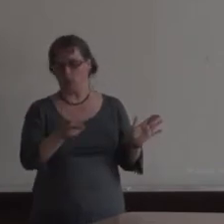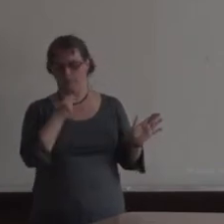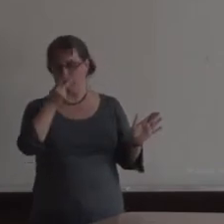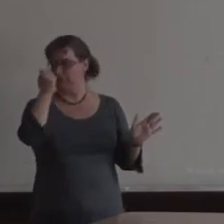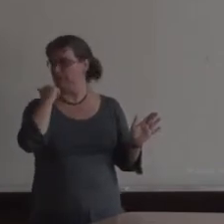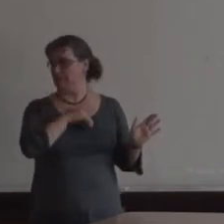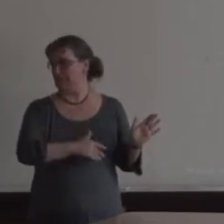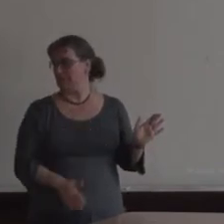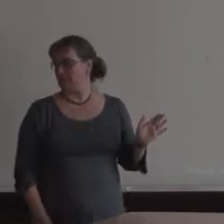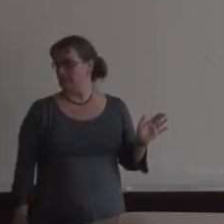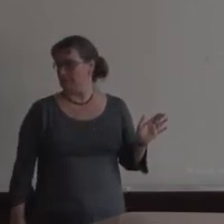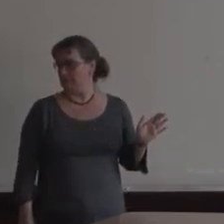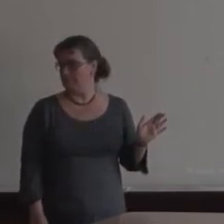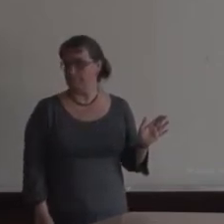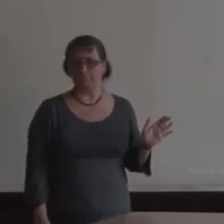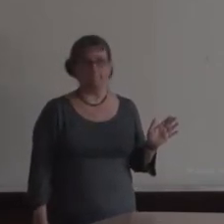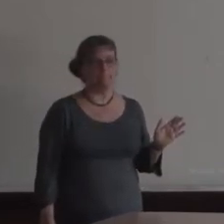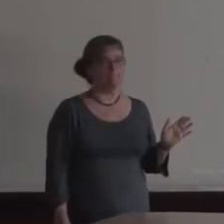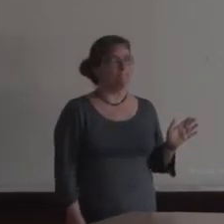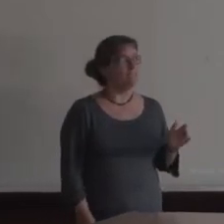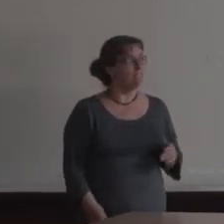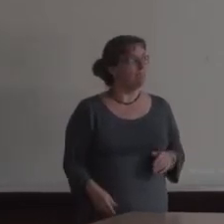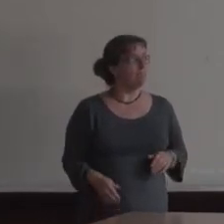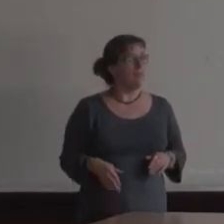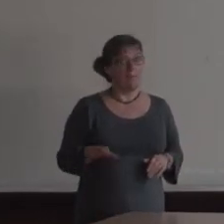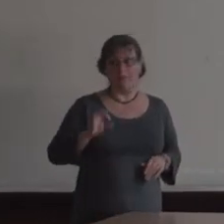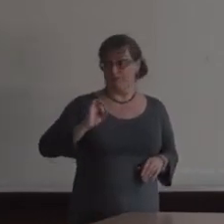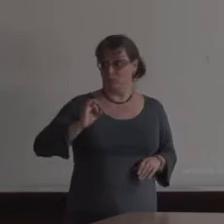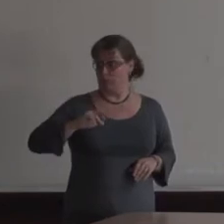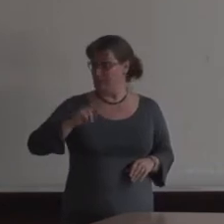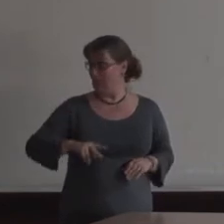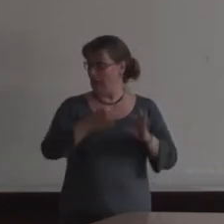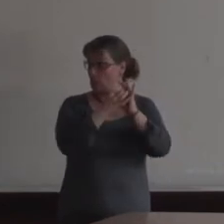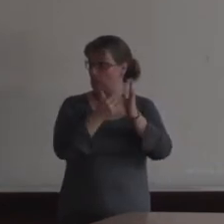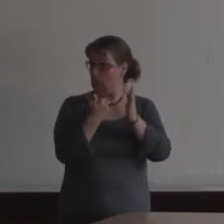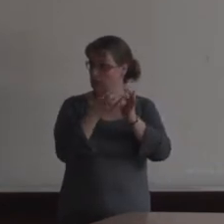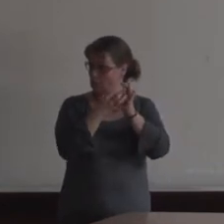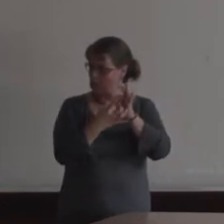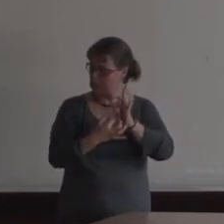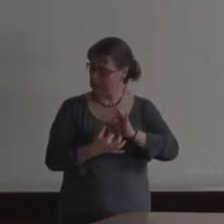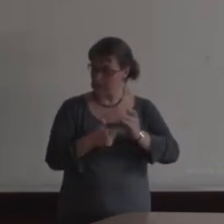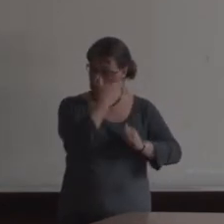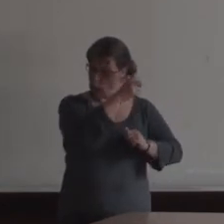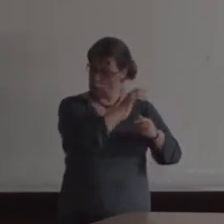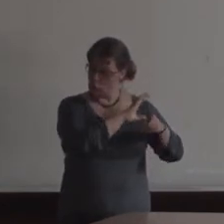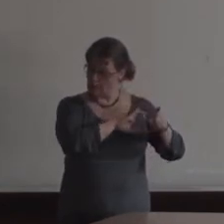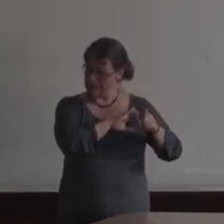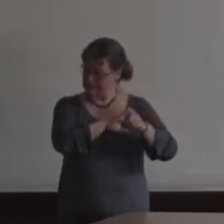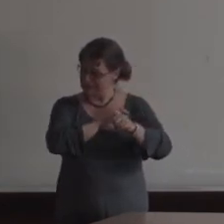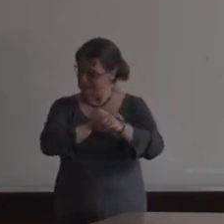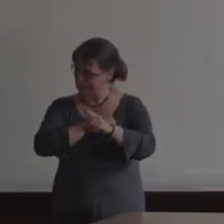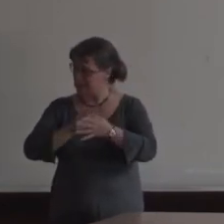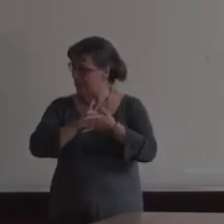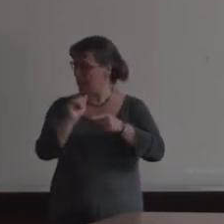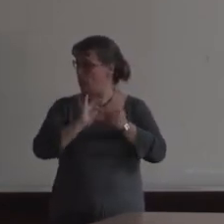ton test. Mais après, il va pas t'afficher les résultats de 200 exécutions qui ne seront pas forcément les mêmes d'une